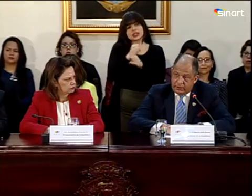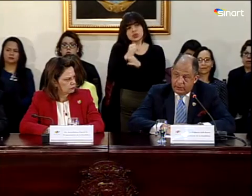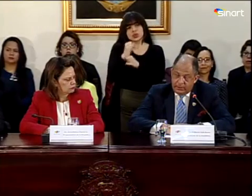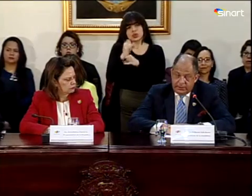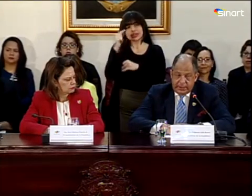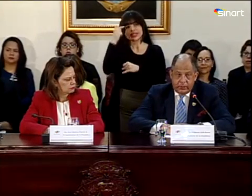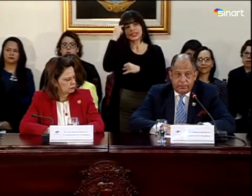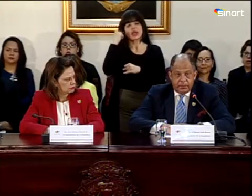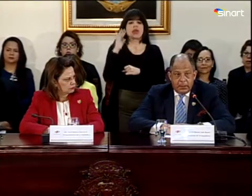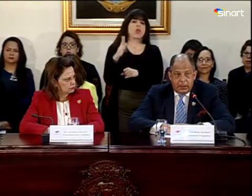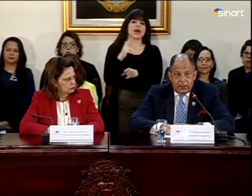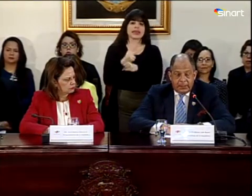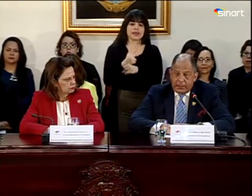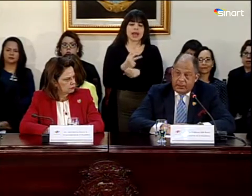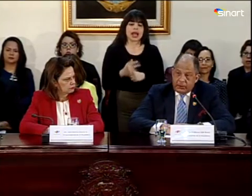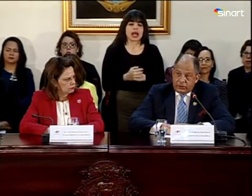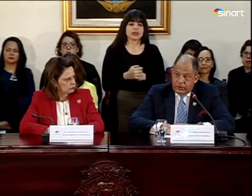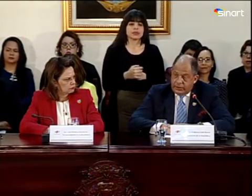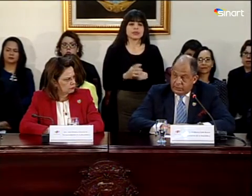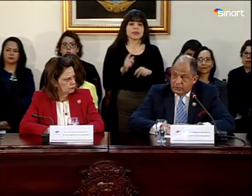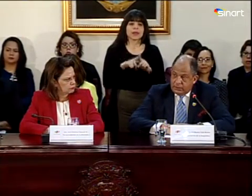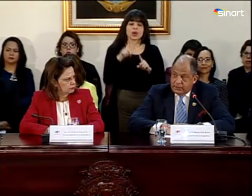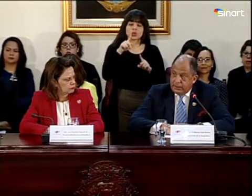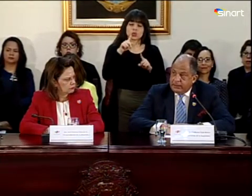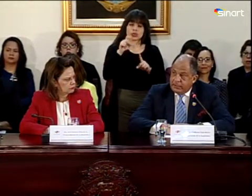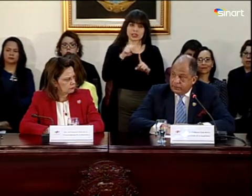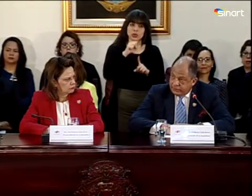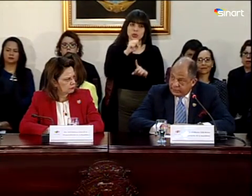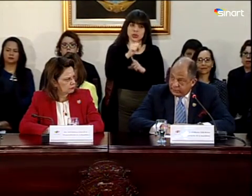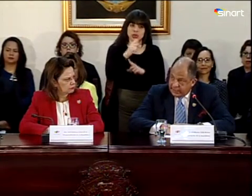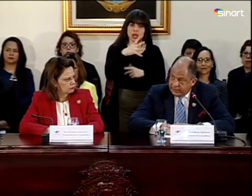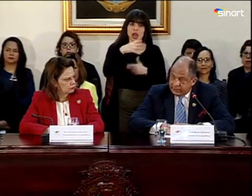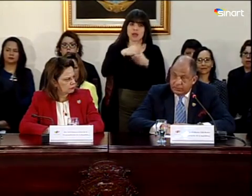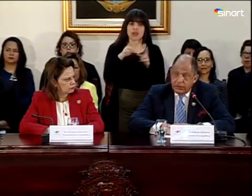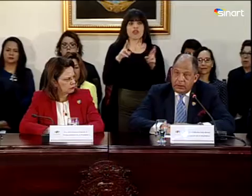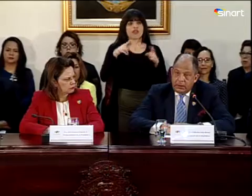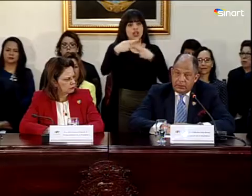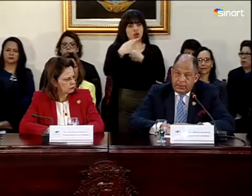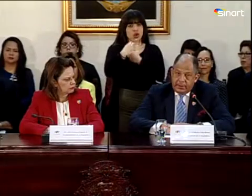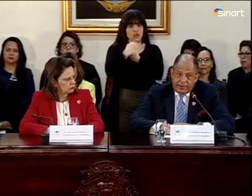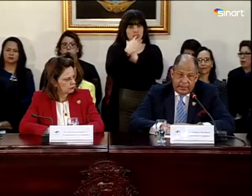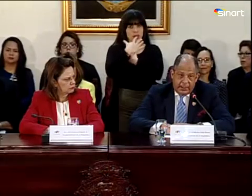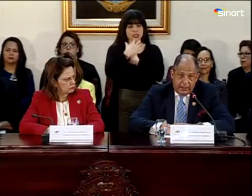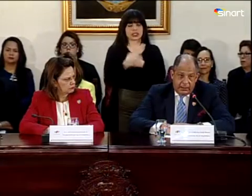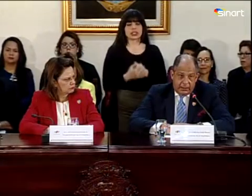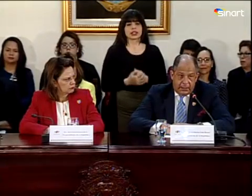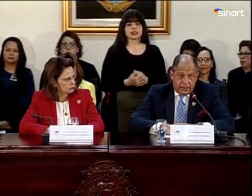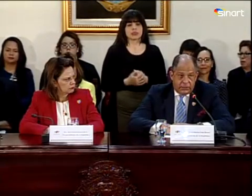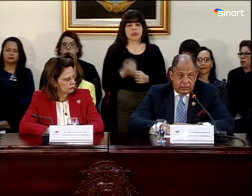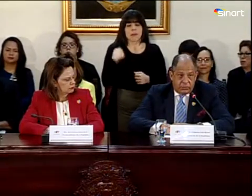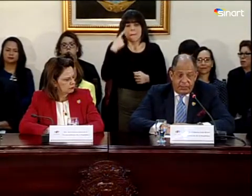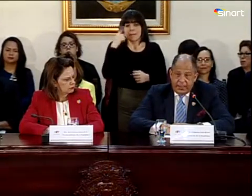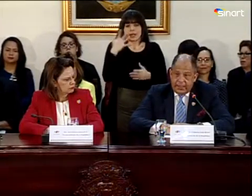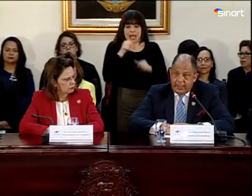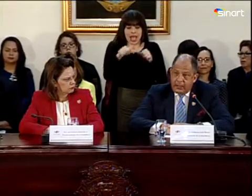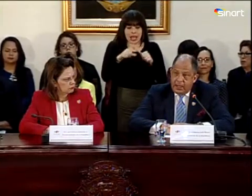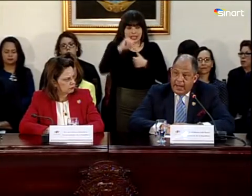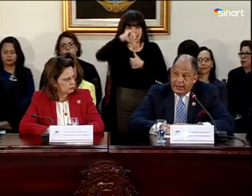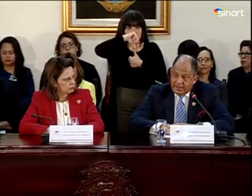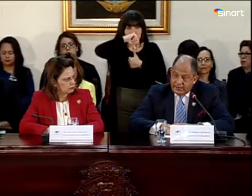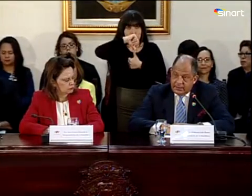del Estado guatemalteco. Sin embargo, es un evento que tiene implicaciones regionales. Me parece que la región